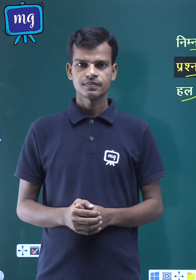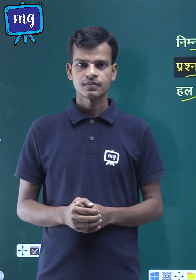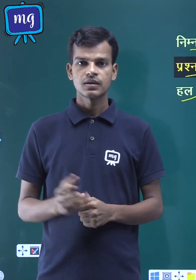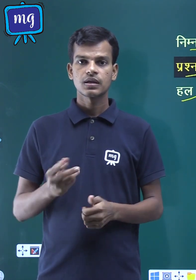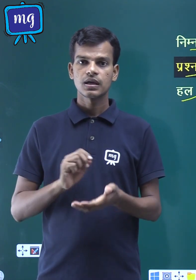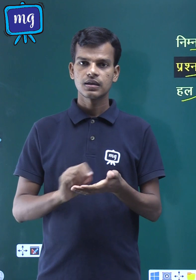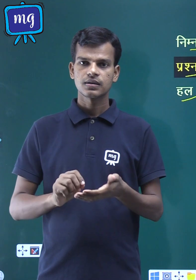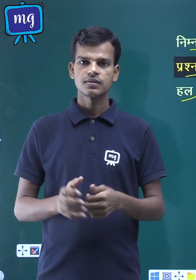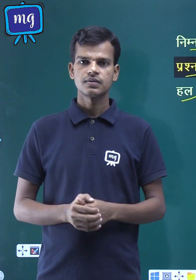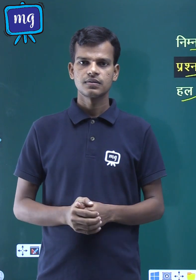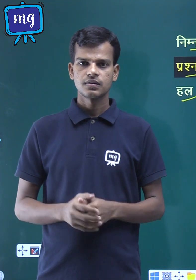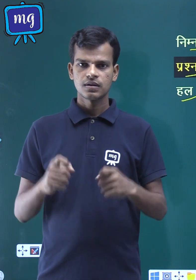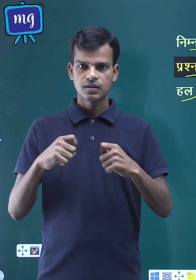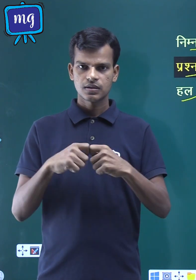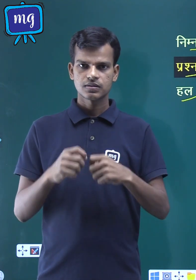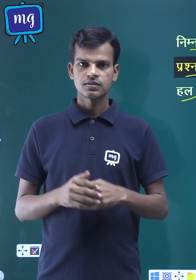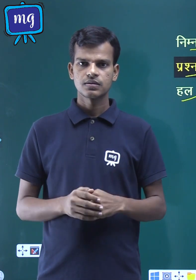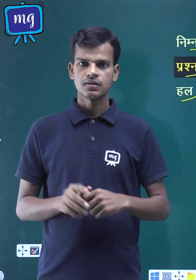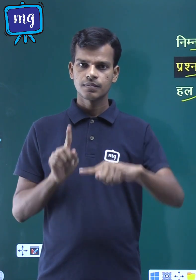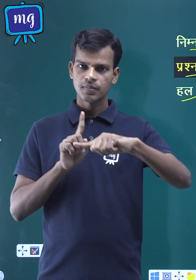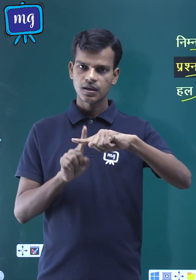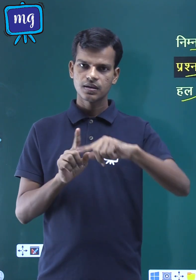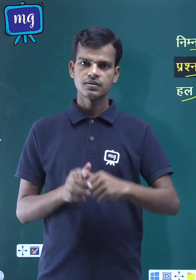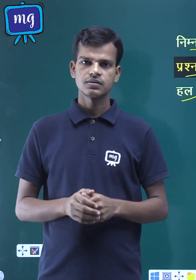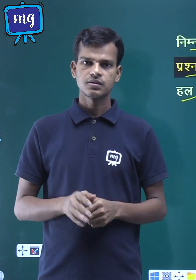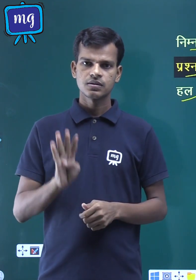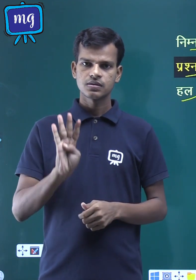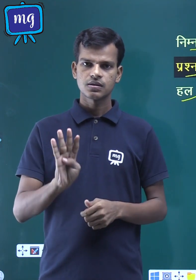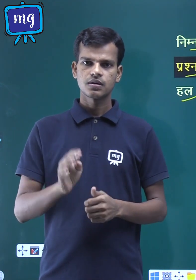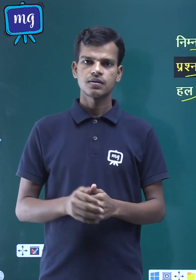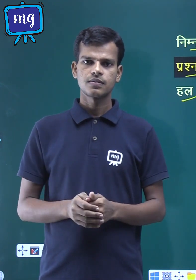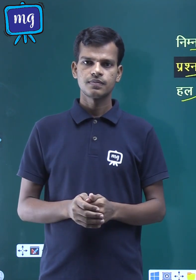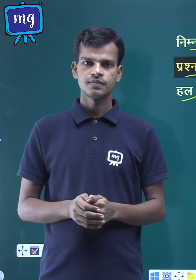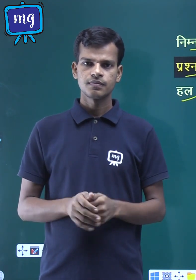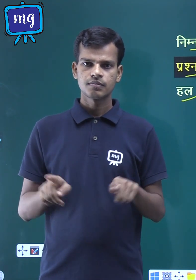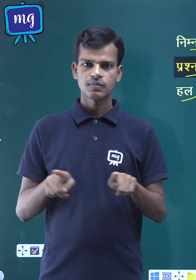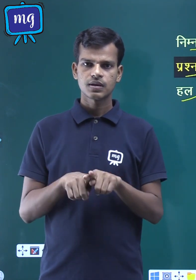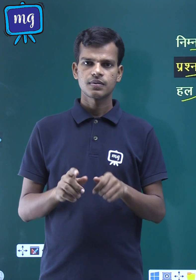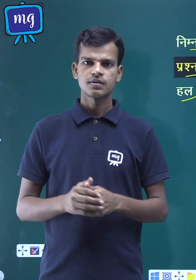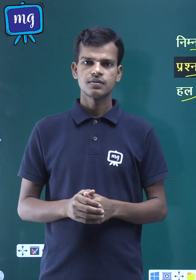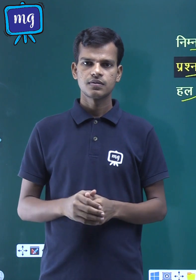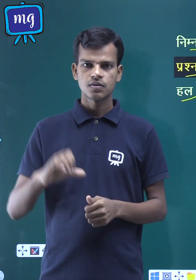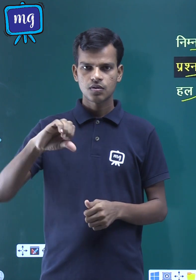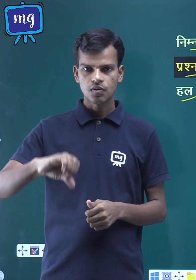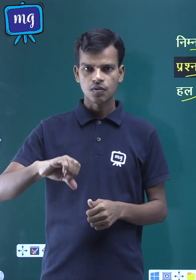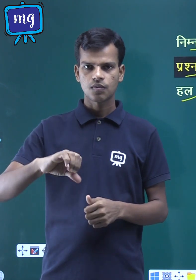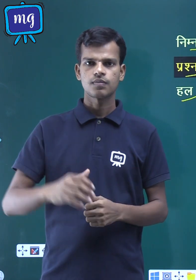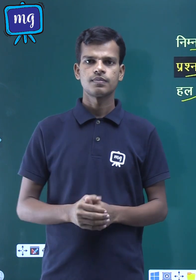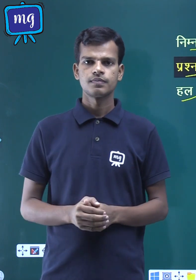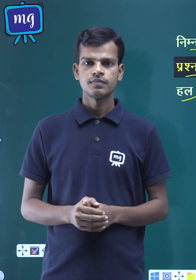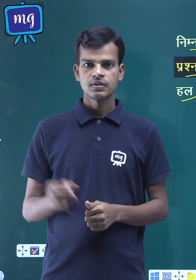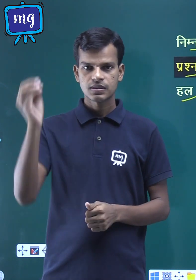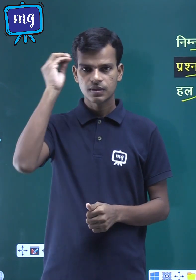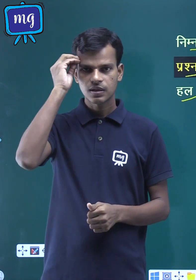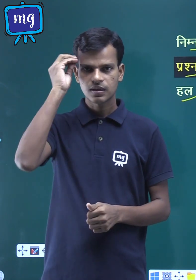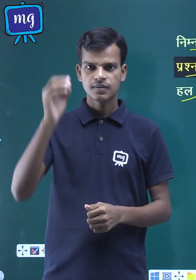क्या लिखेंगे? x + 4 = 9।